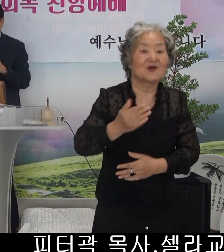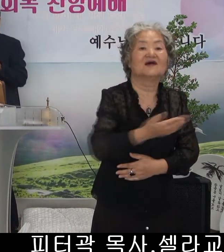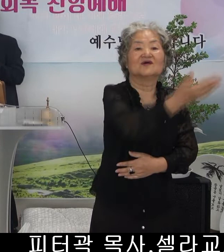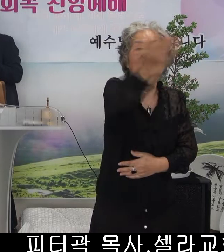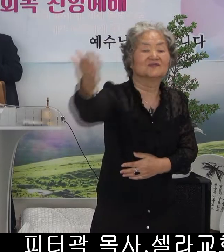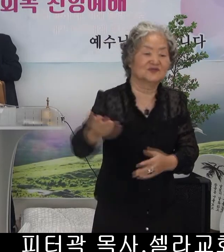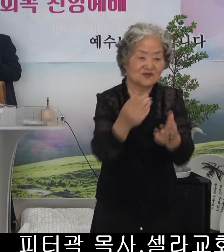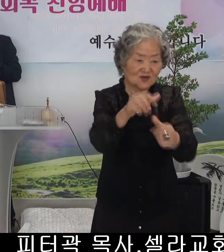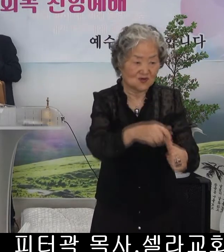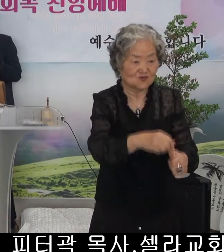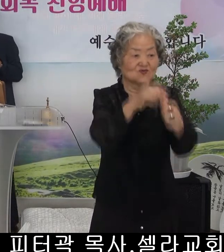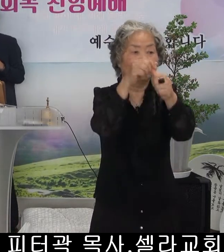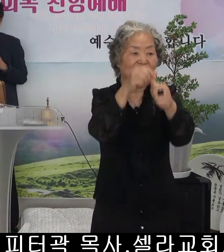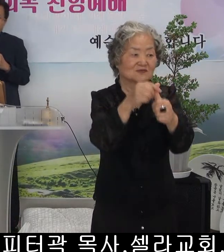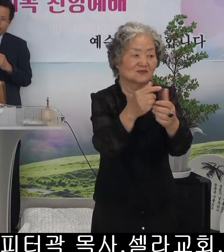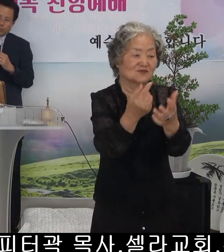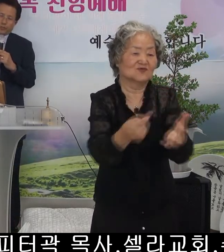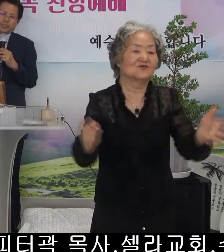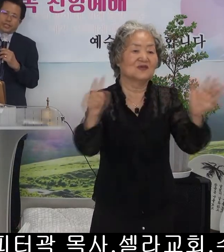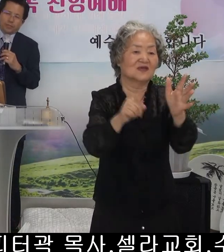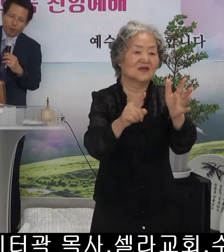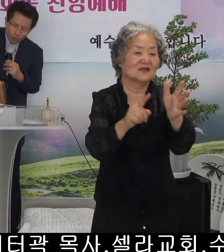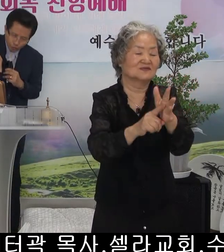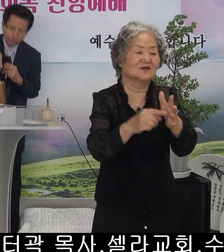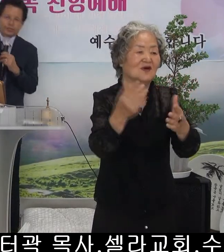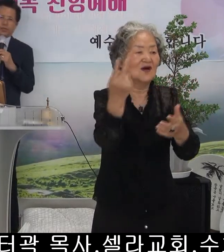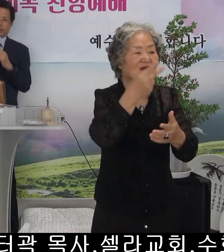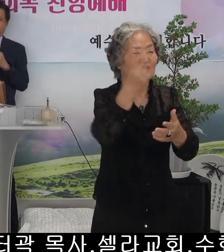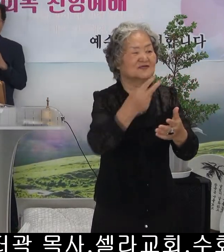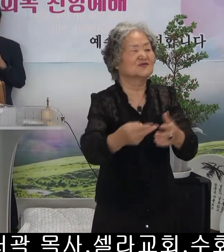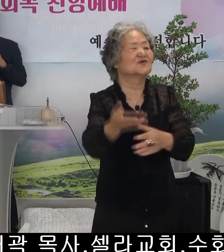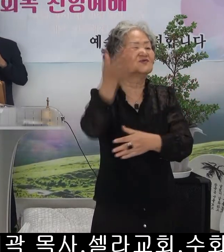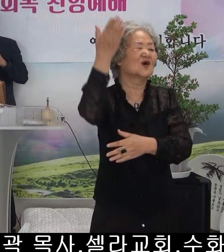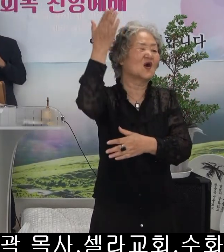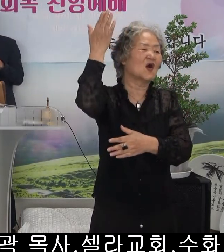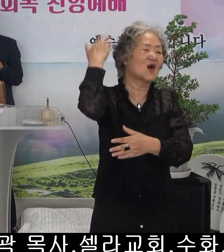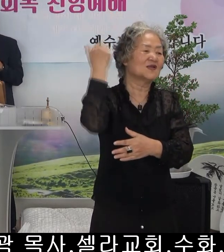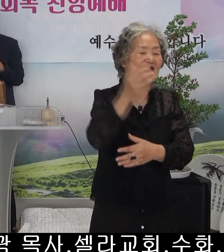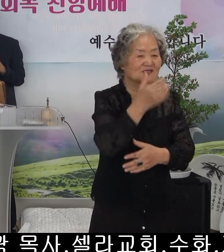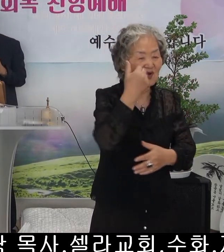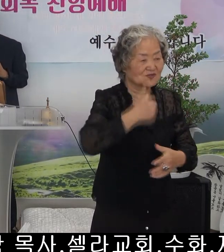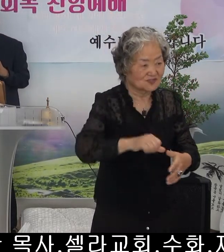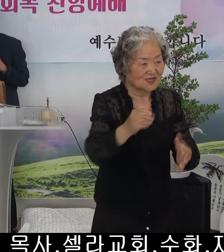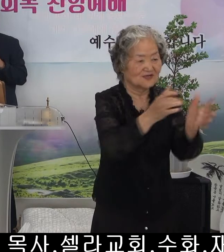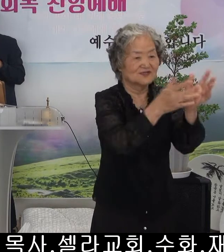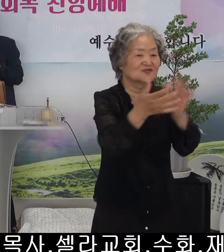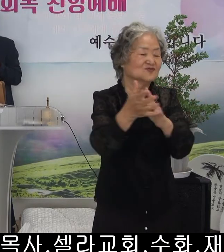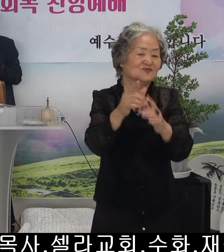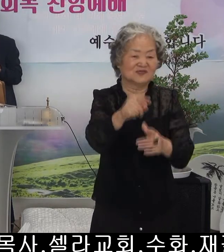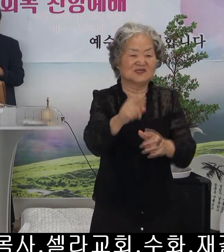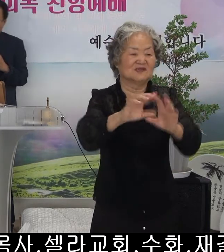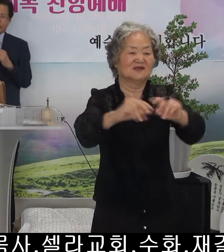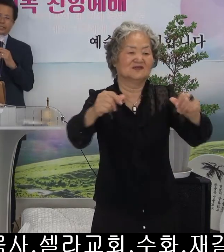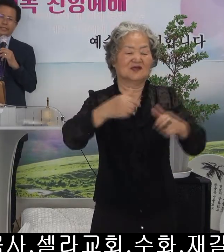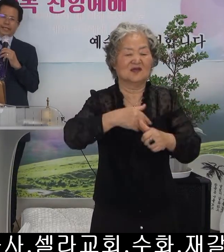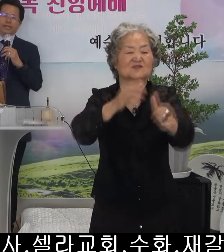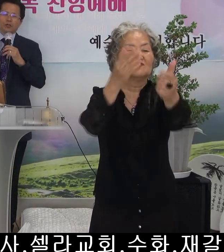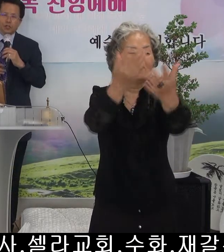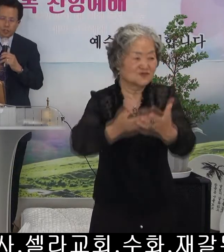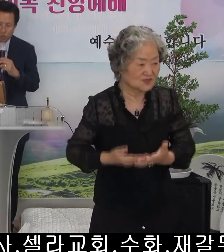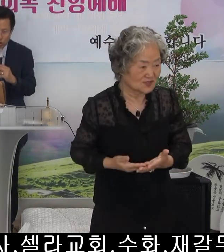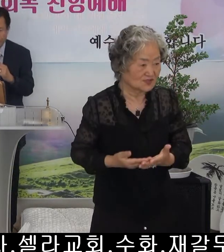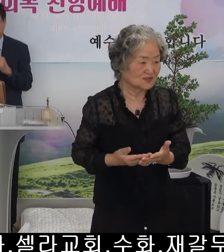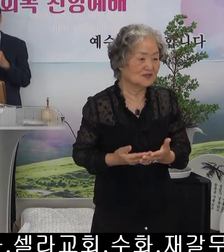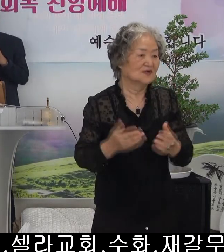구원시키기 위해서 2000년 전에 성자 예수님을 이 땅에 보내주셨어요. 그래서 우리는 예수님을 우리의 구주로 우리가 영접을 하고 믿을